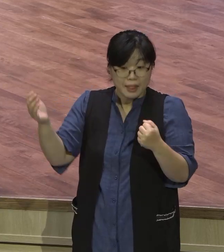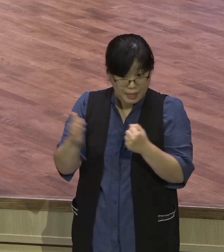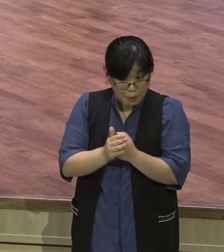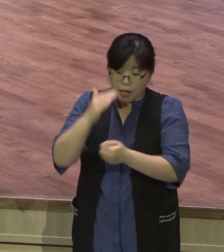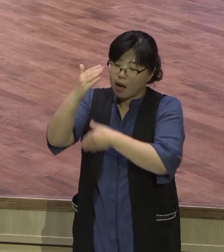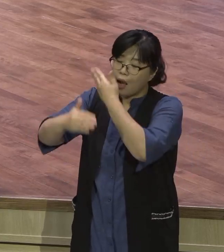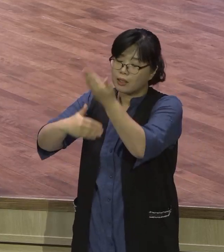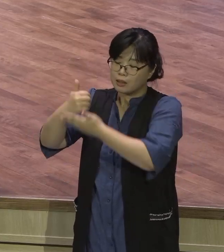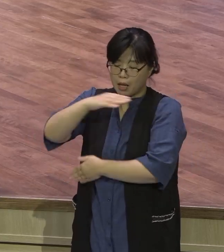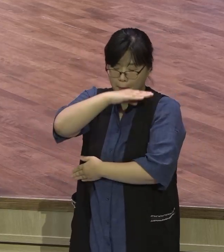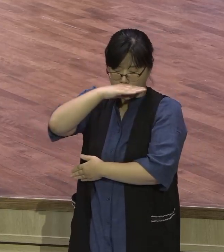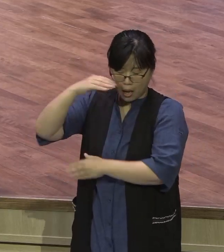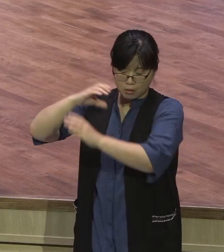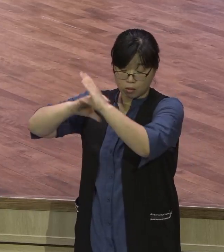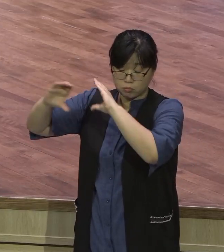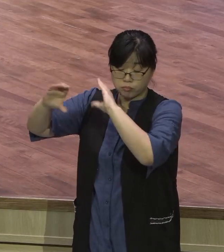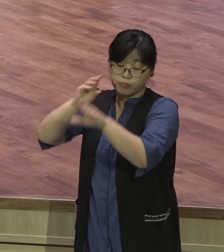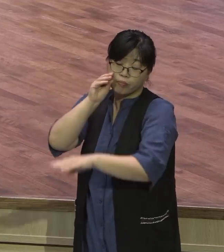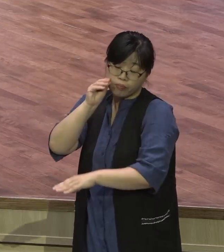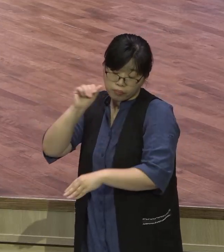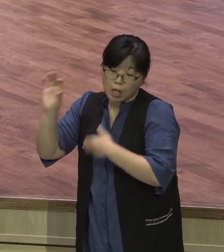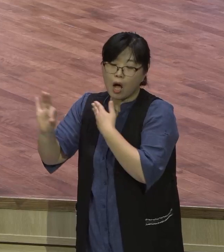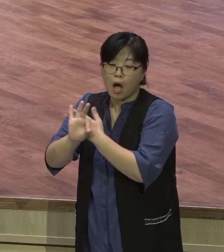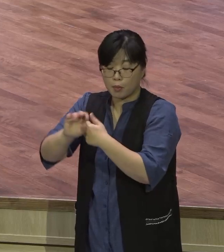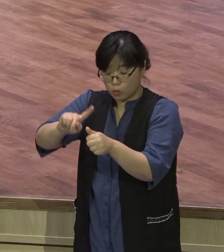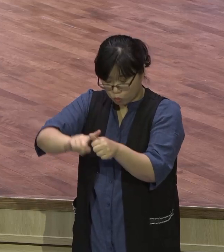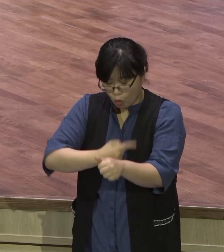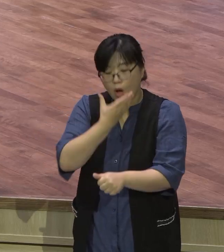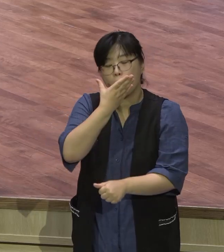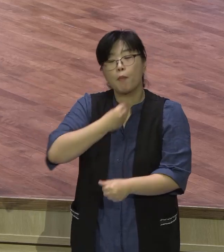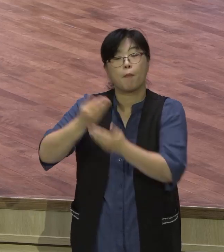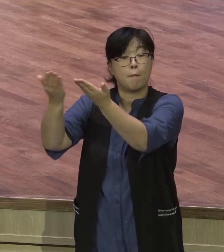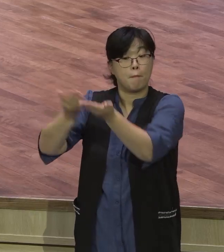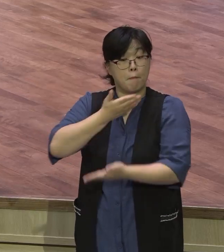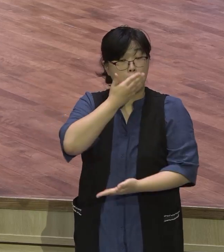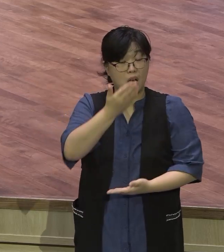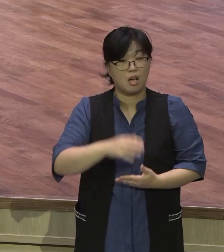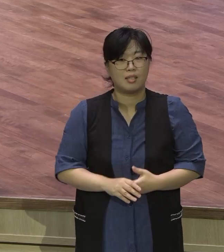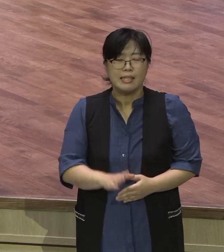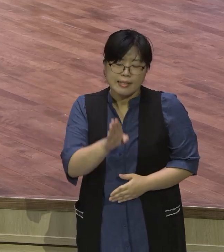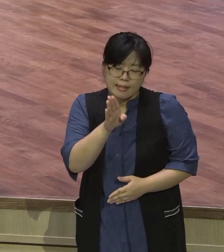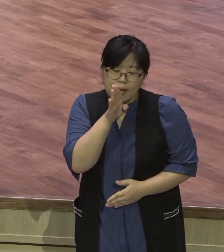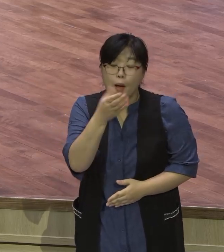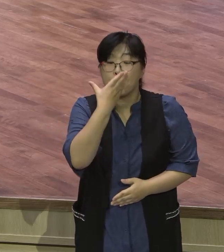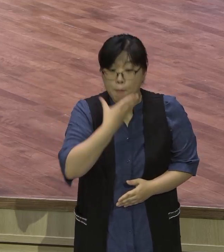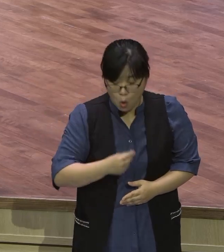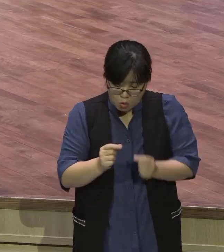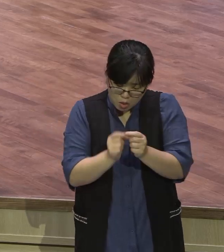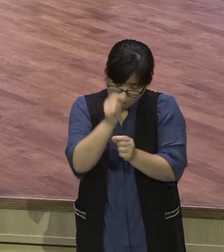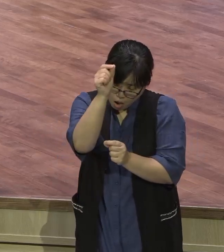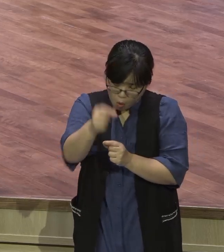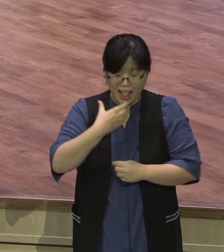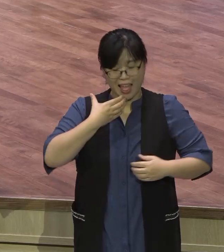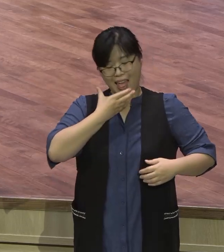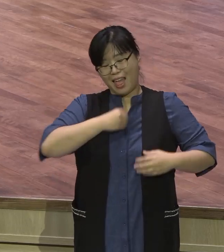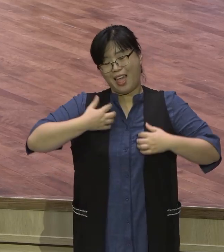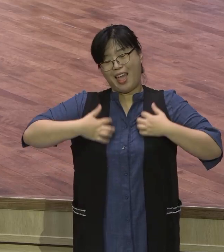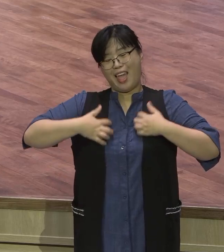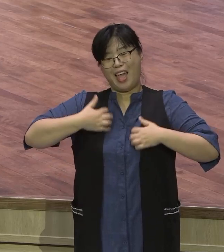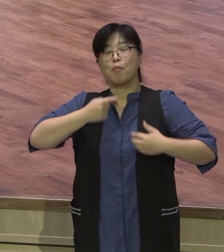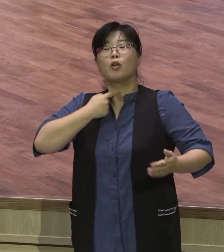형성되어 있어야만 인간은 참된 복 참된 복 영원한 행복을 체험하게